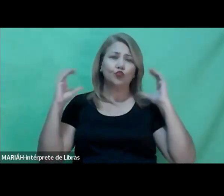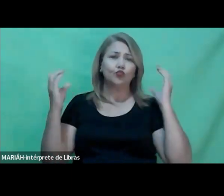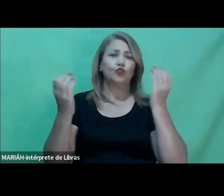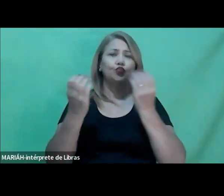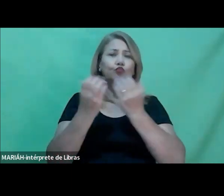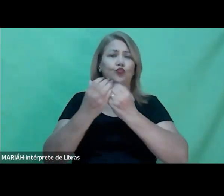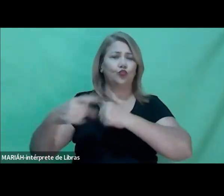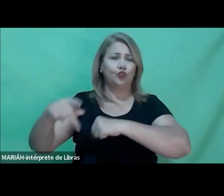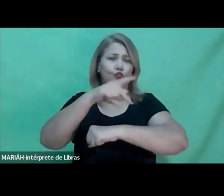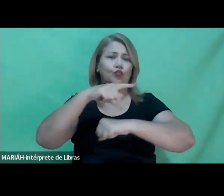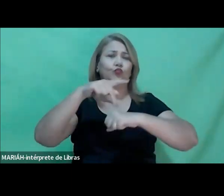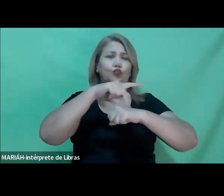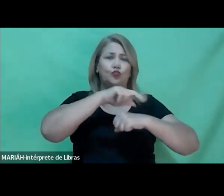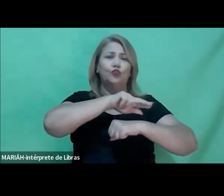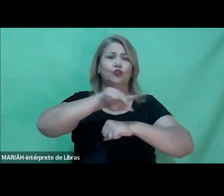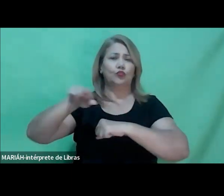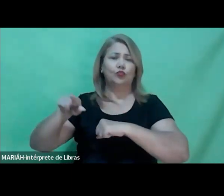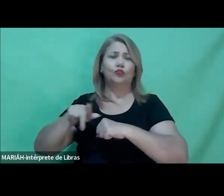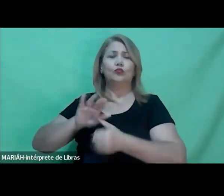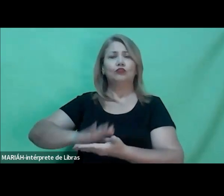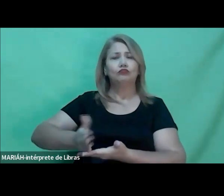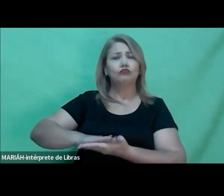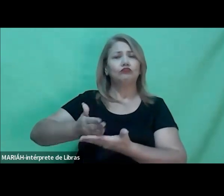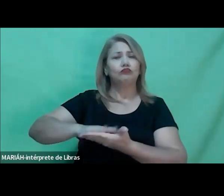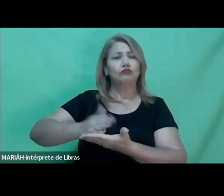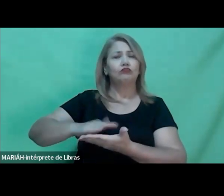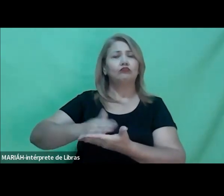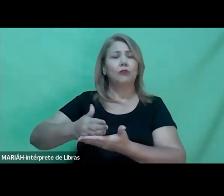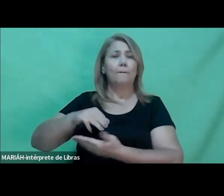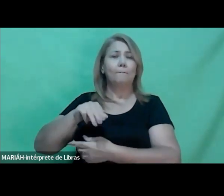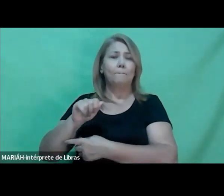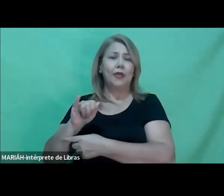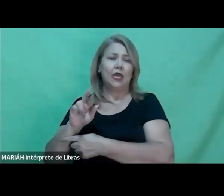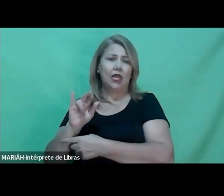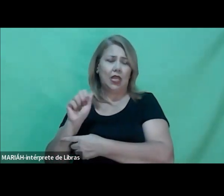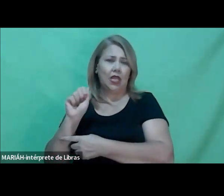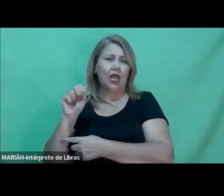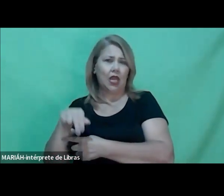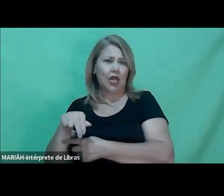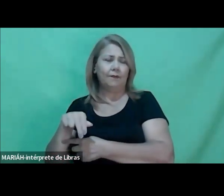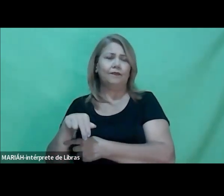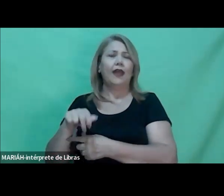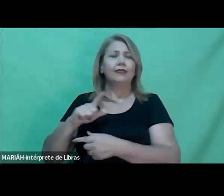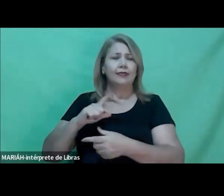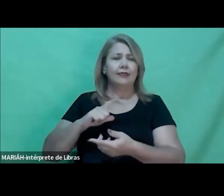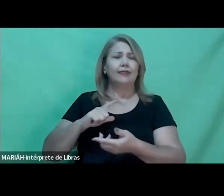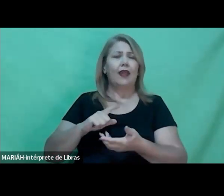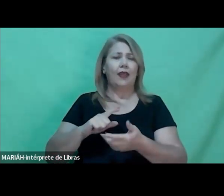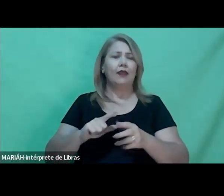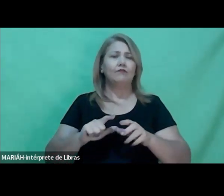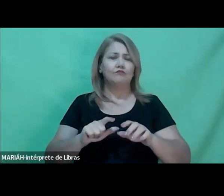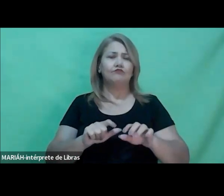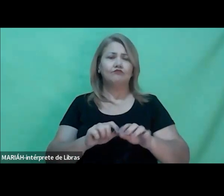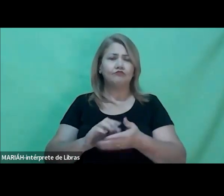interpreté Para Miriam Torres que usa la maquinita y había un encuentro de personas sordociegas eh que todos